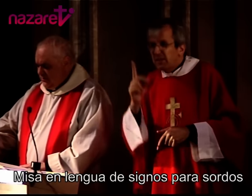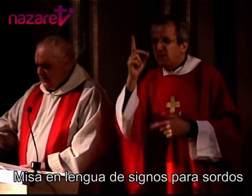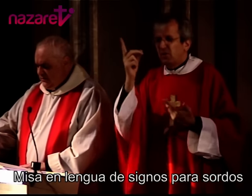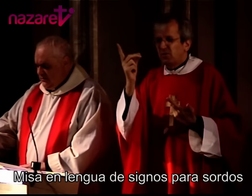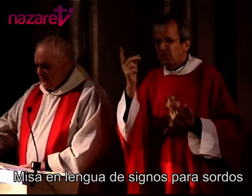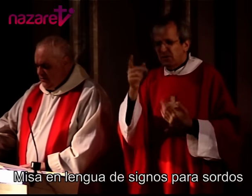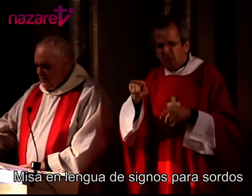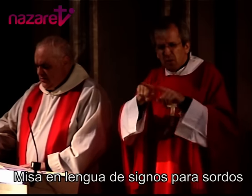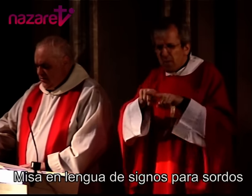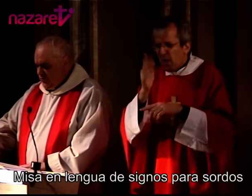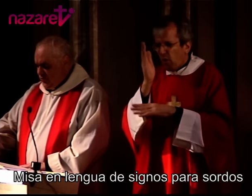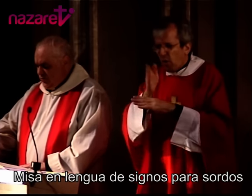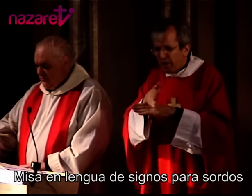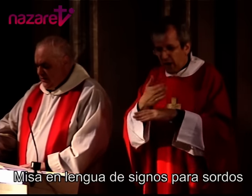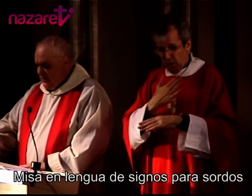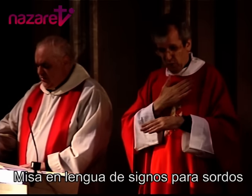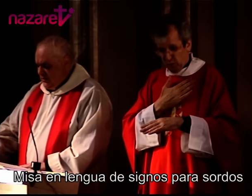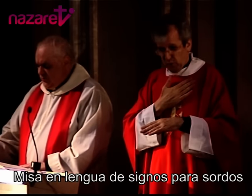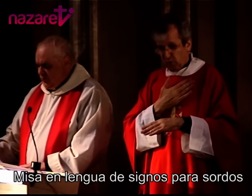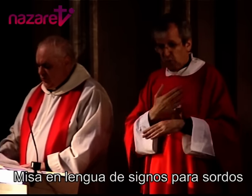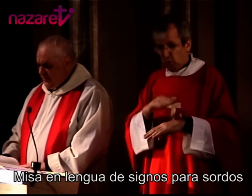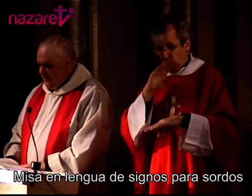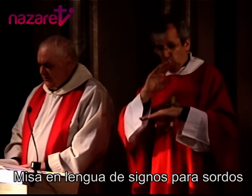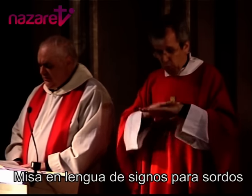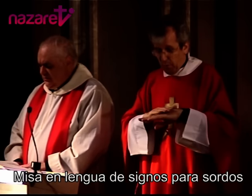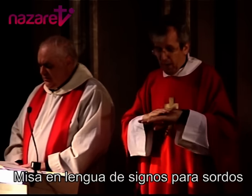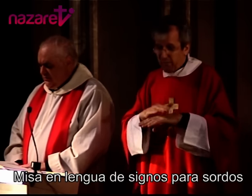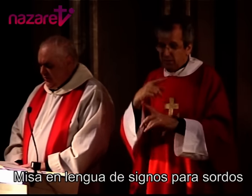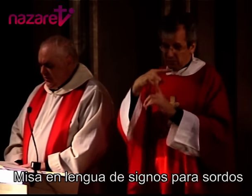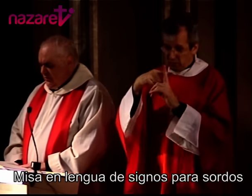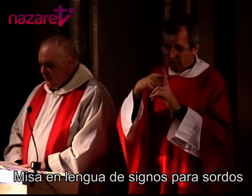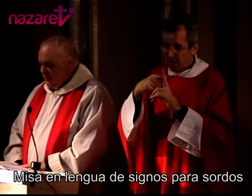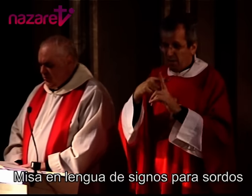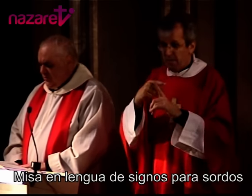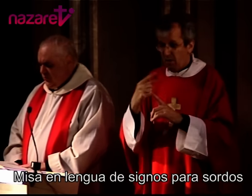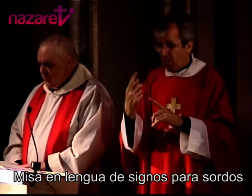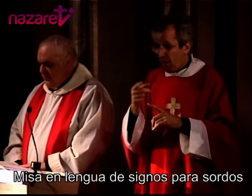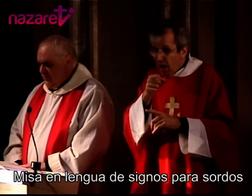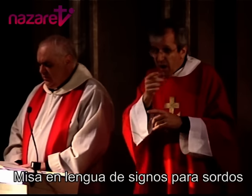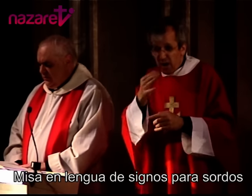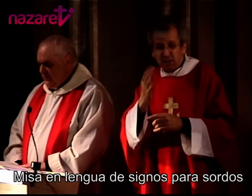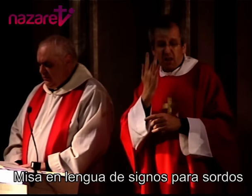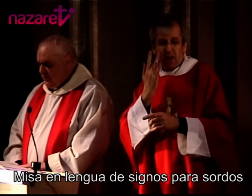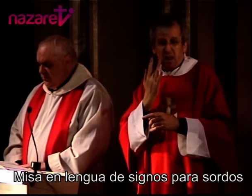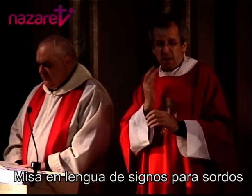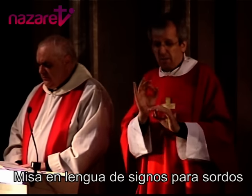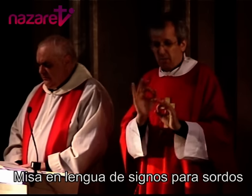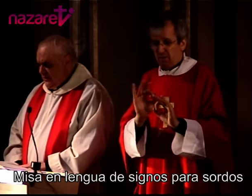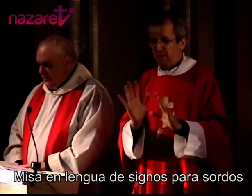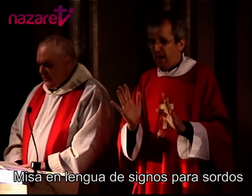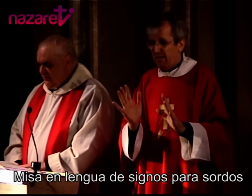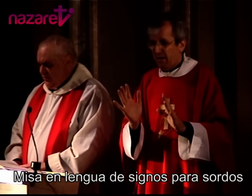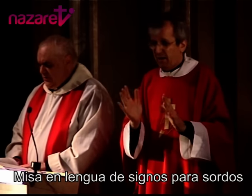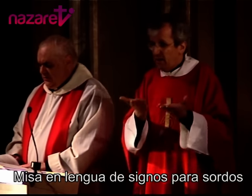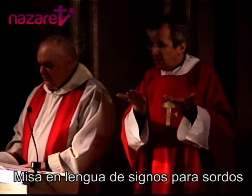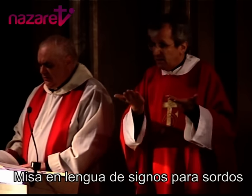misma condena. Nosotros en verdad lo estamos justamente, porque recibimos el justo pago de lo que hicimos.